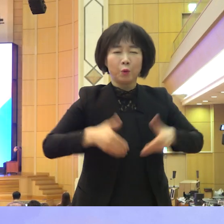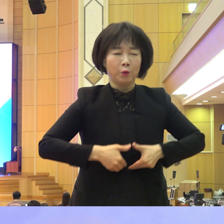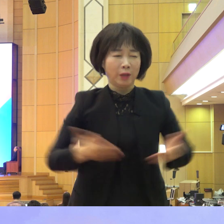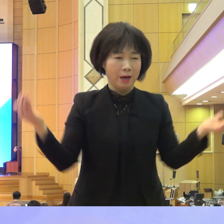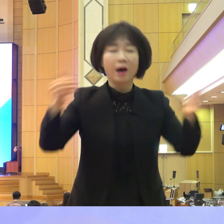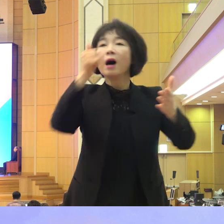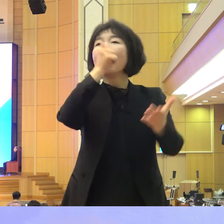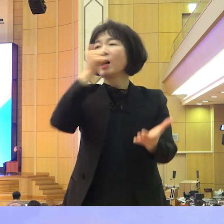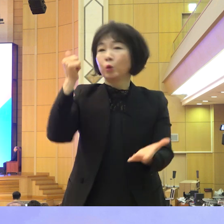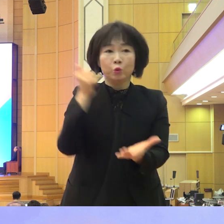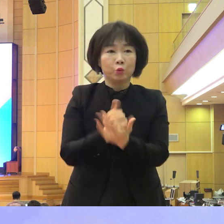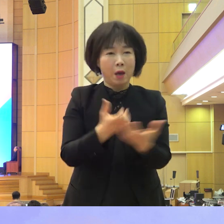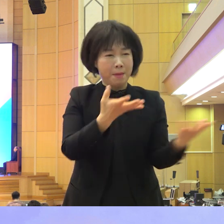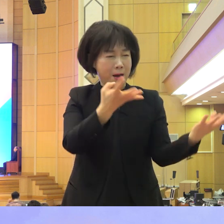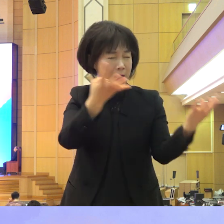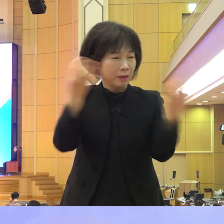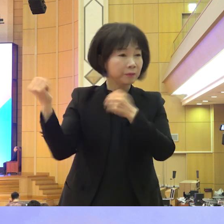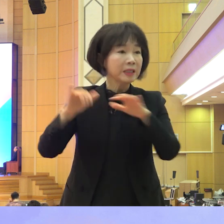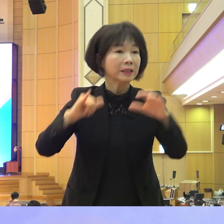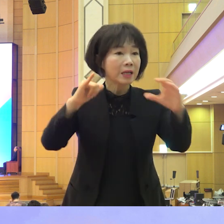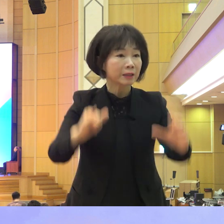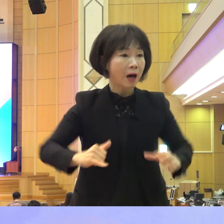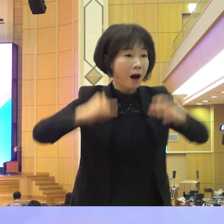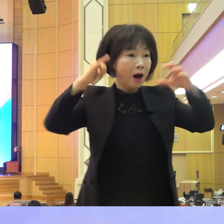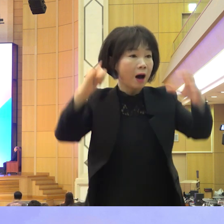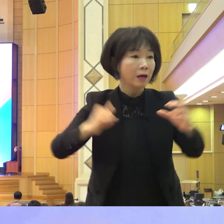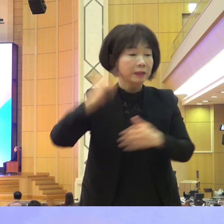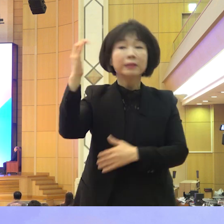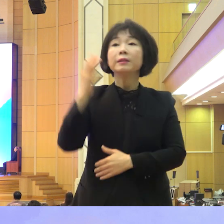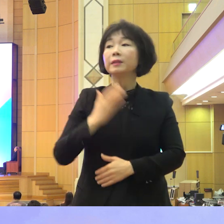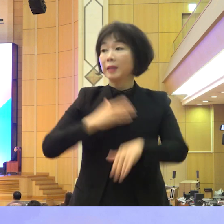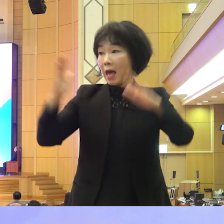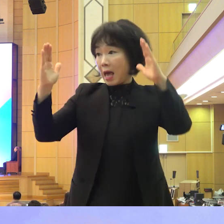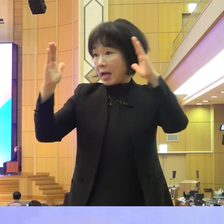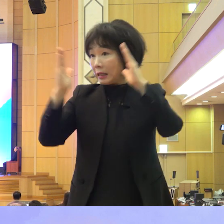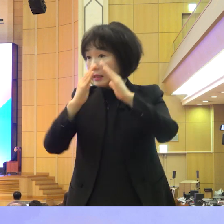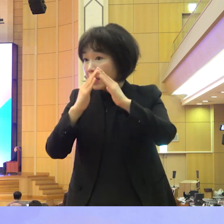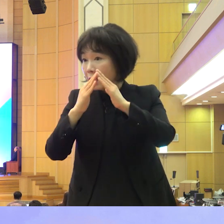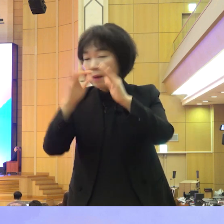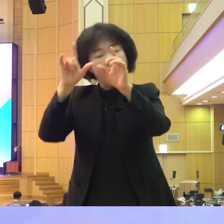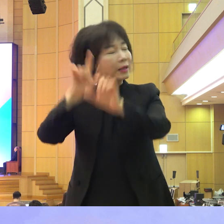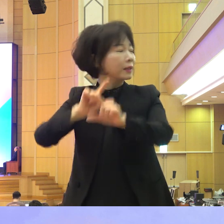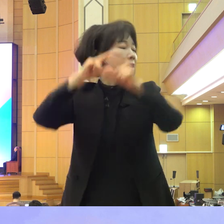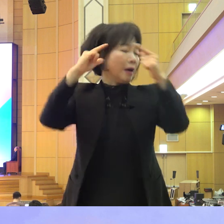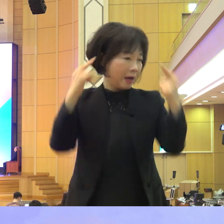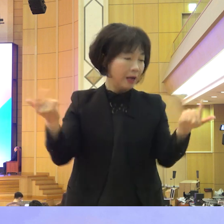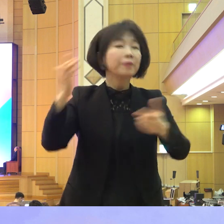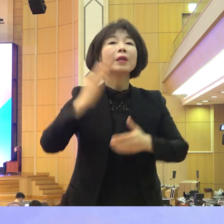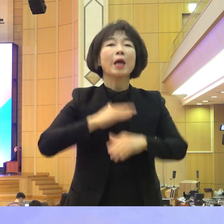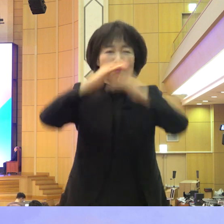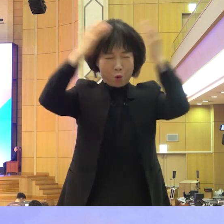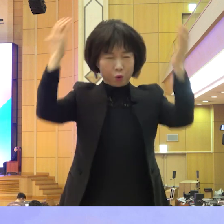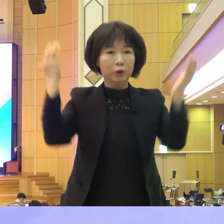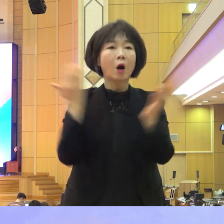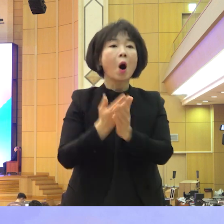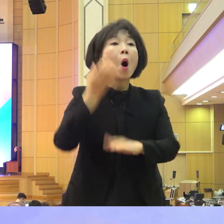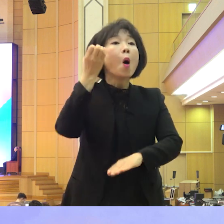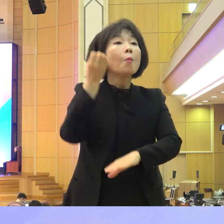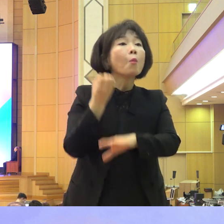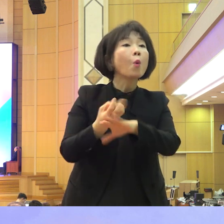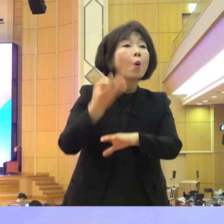이 세상은 새 많은 이 세상은 내 집 아니네. 내